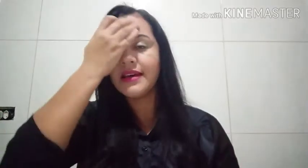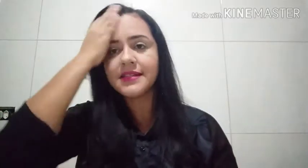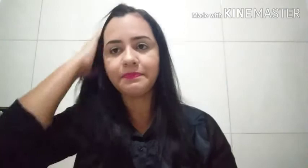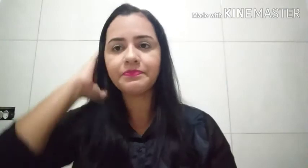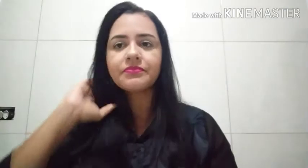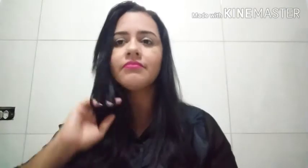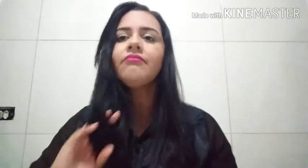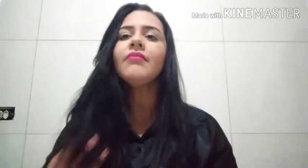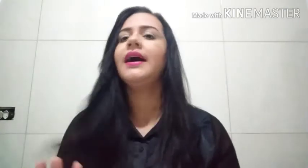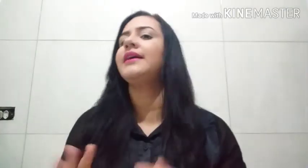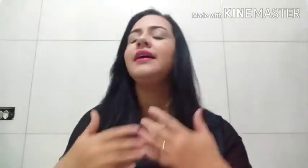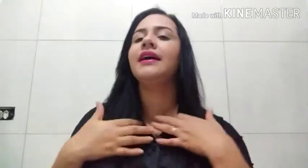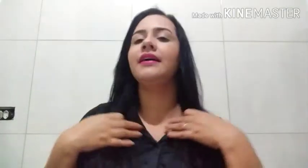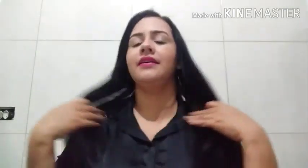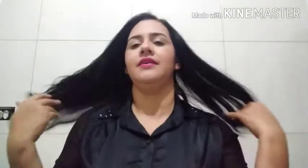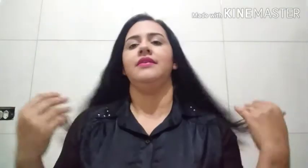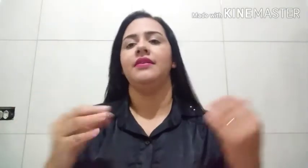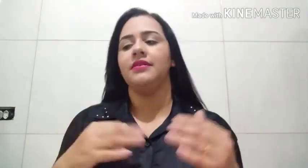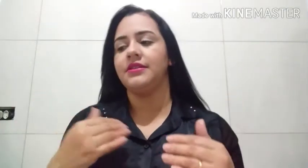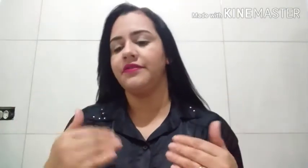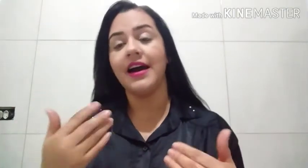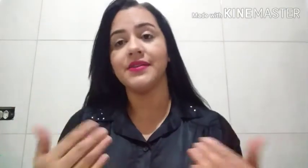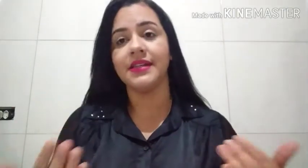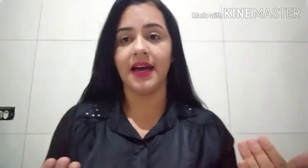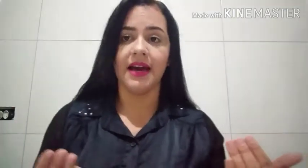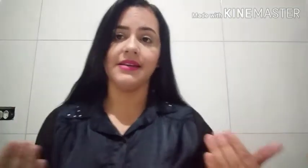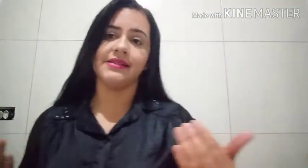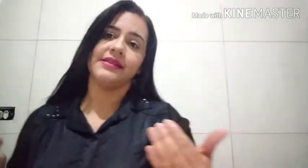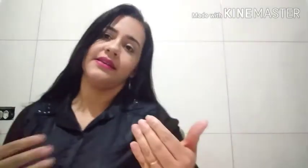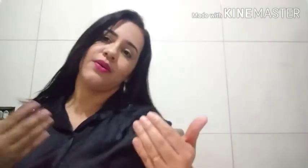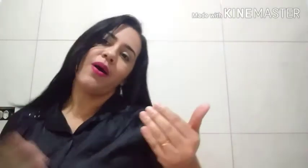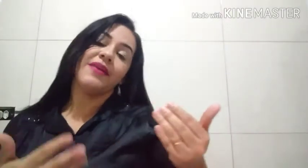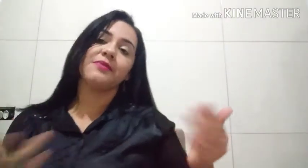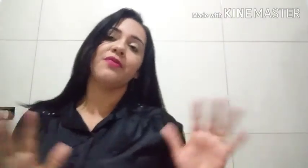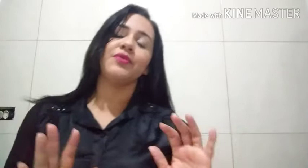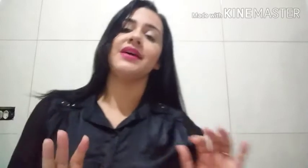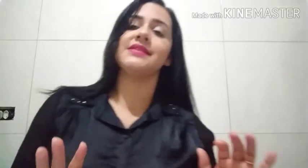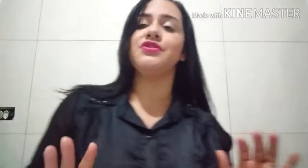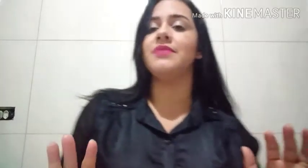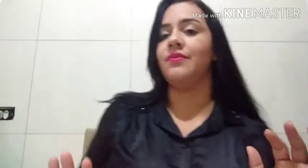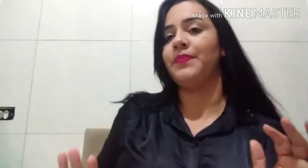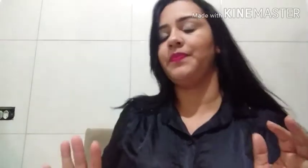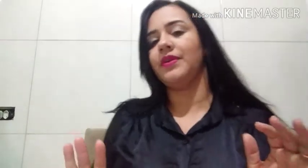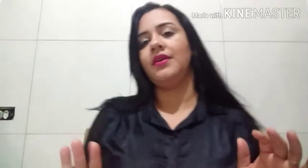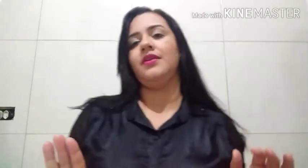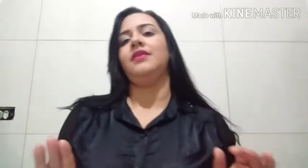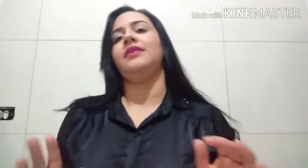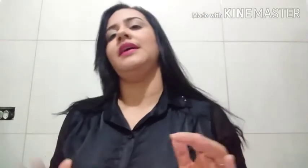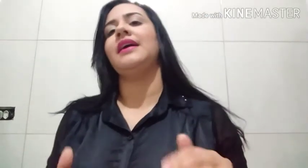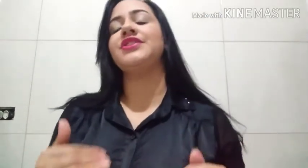vocês aqui, né, de vários sinais com a mesma configuração de mão, né? A gente tem que